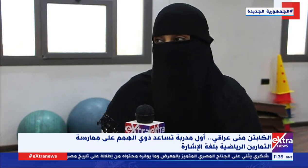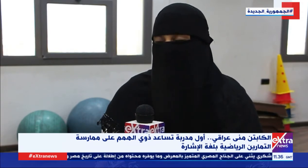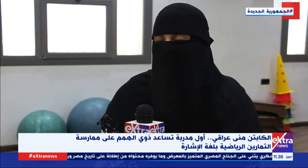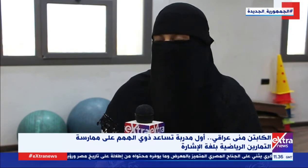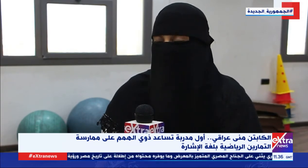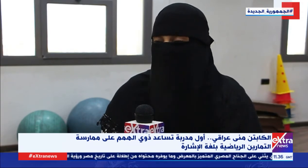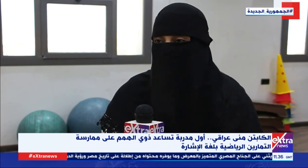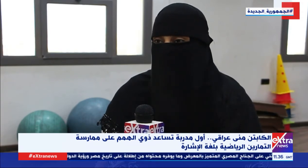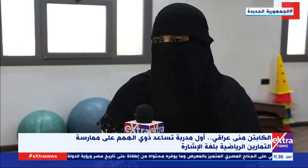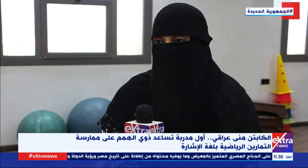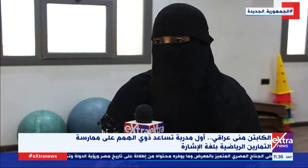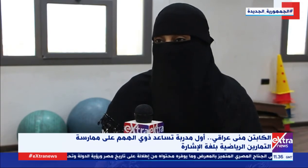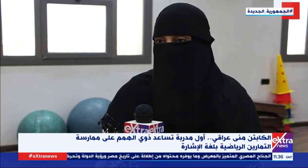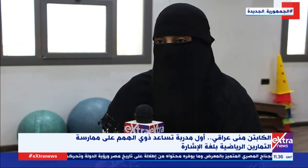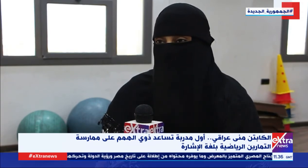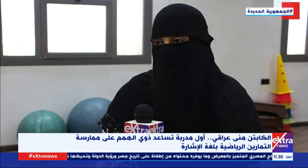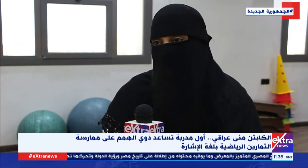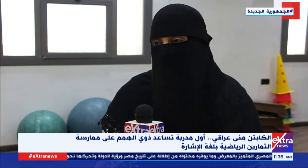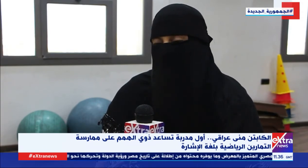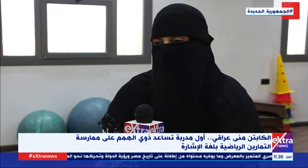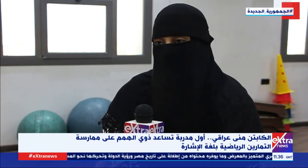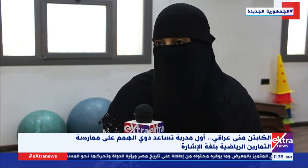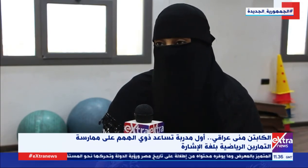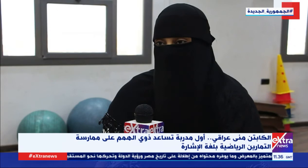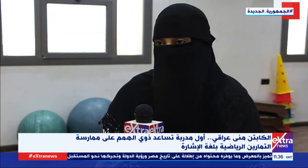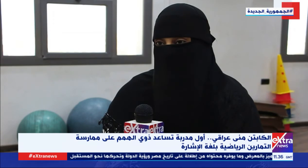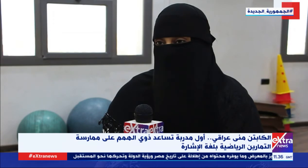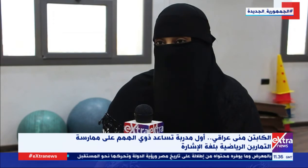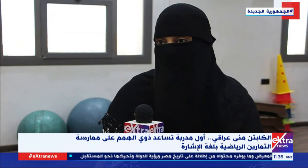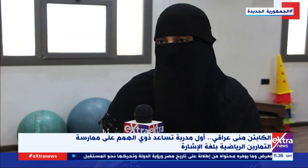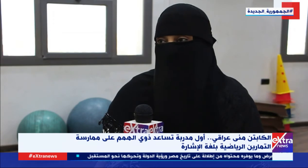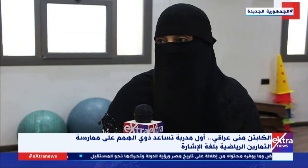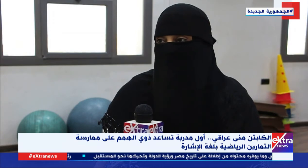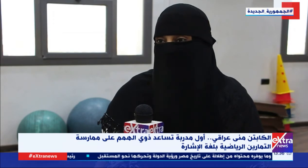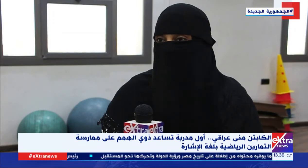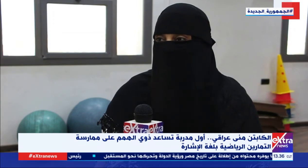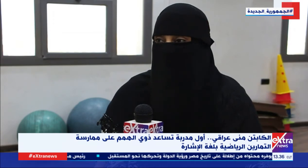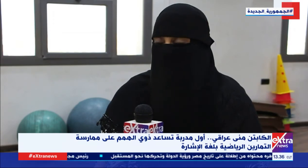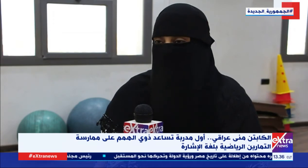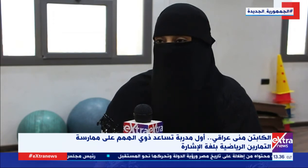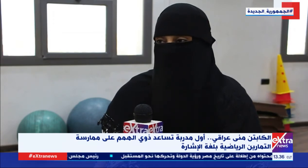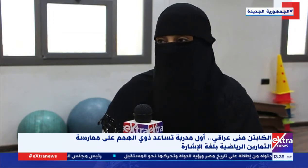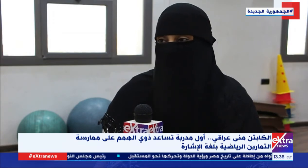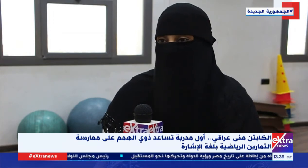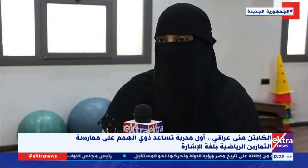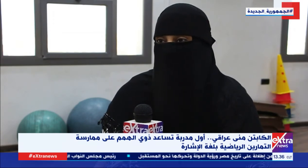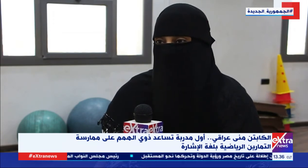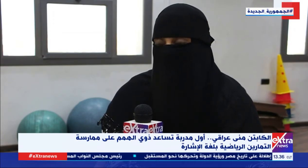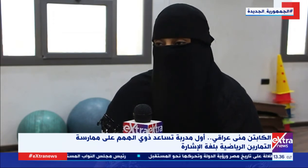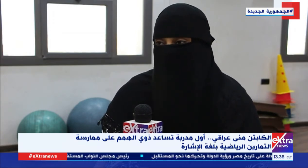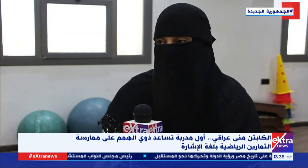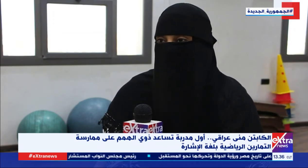نفسيتها مرتاحة أكتر من الأول كتير، فرق معاها كتير قوي في موضوع إن هي بتخرج بتتقابل ناس